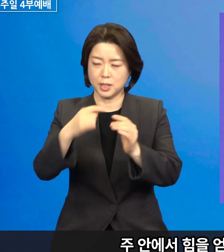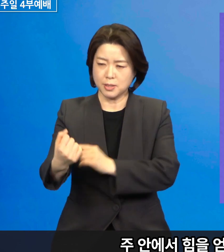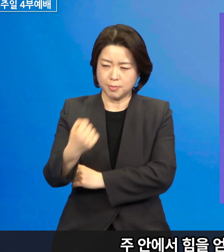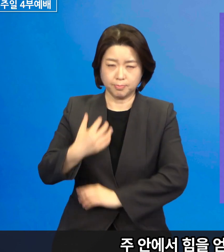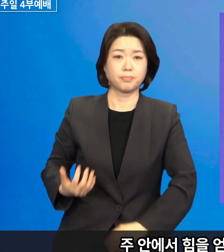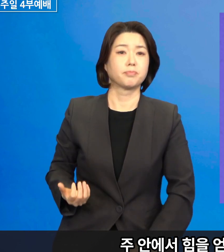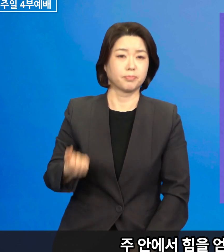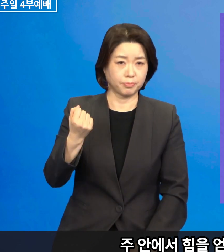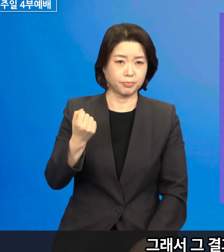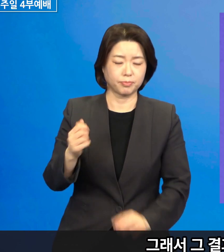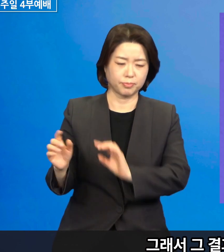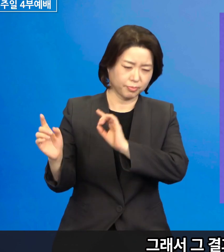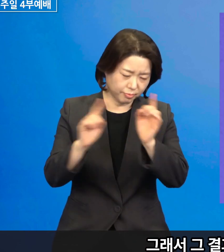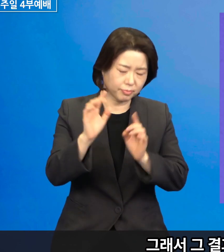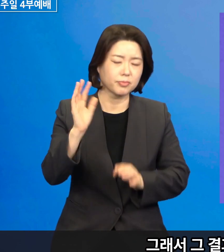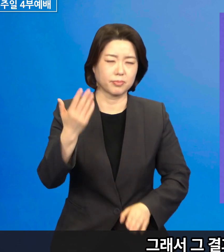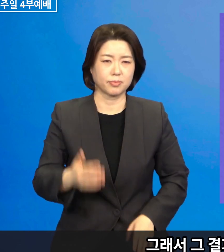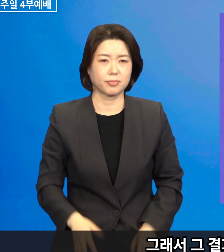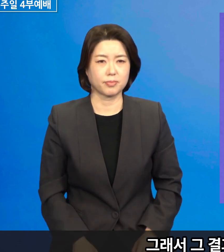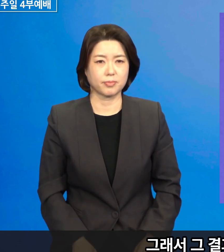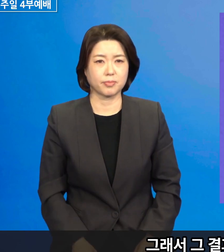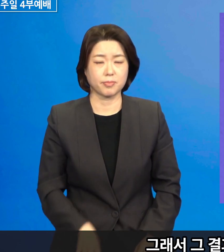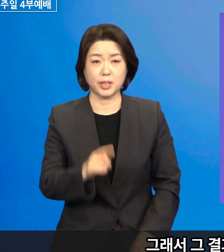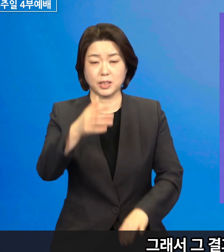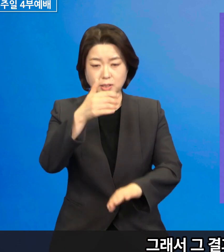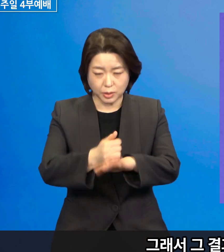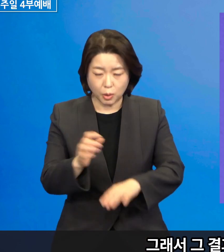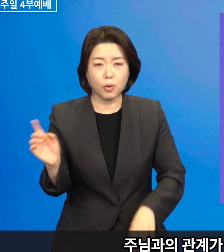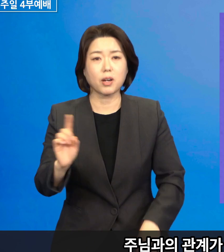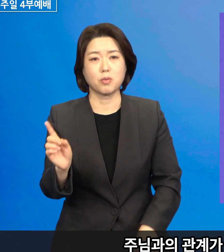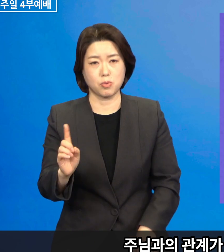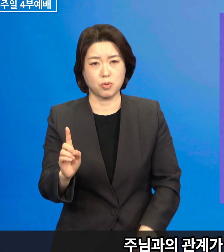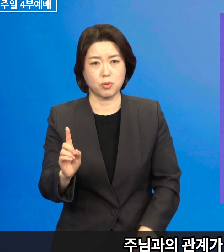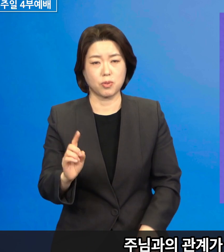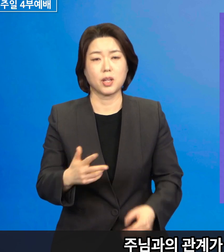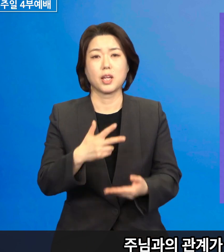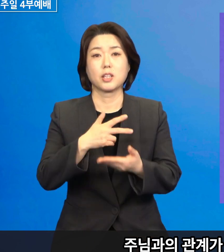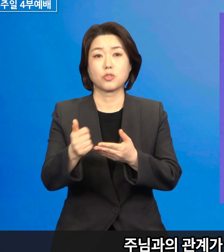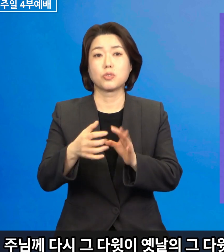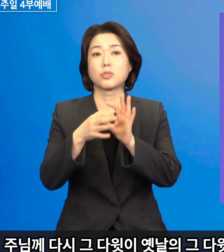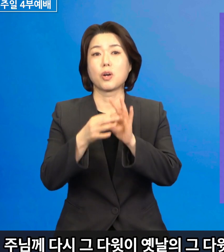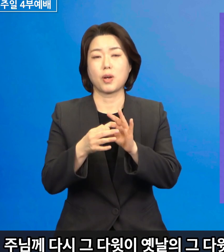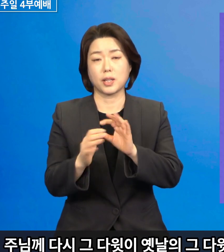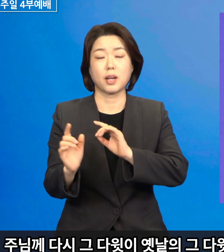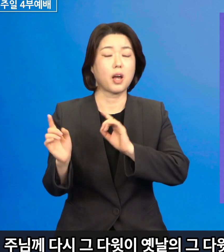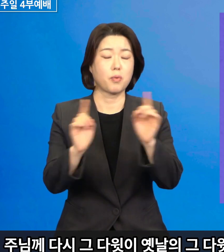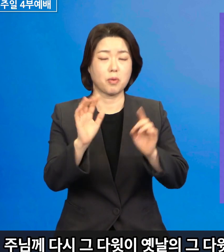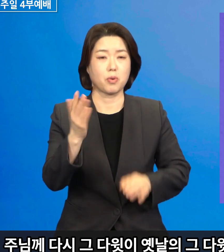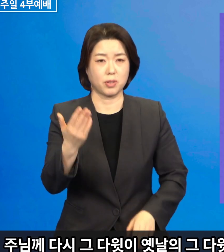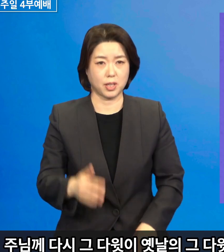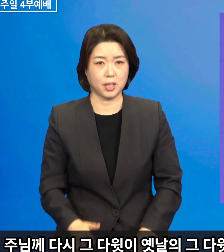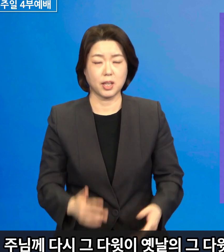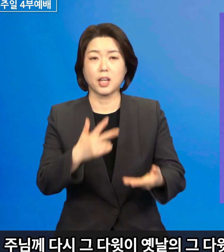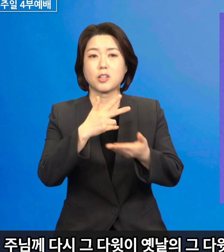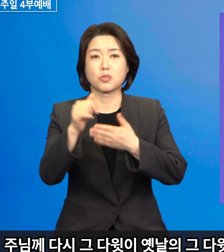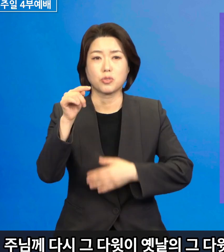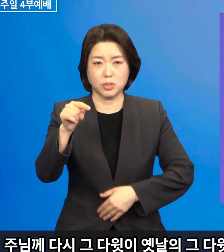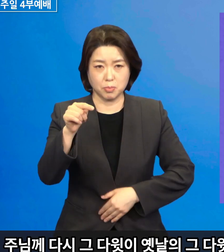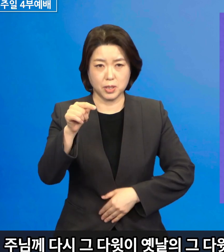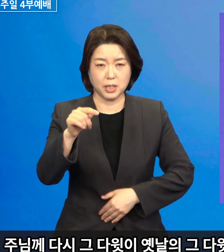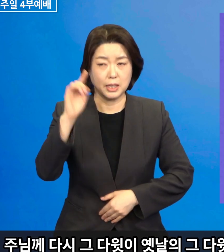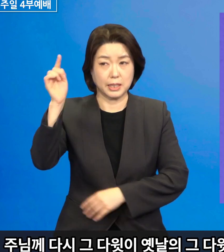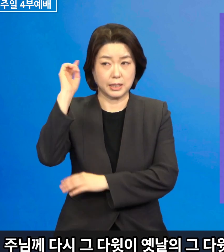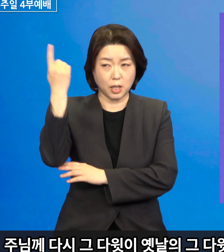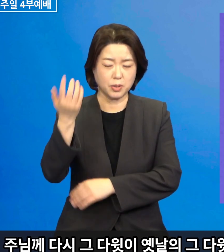얻고 회복이 된 것이죠. 그래서 그 결과가 무엇이냐면 주님과의 관계가 회복이 되는 거예요. 주님께 다시 그 다윗이 옛날